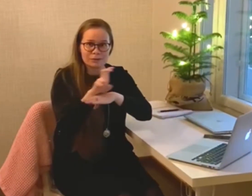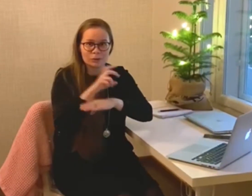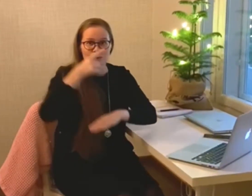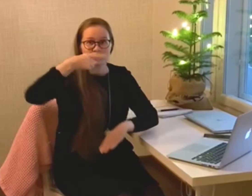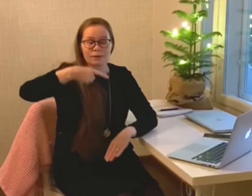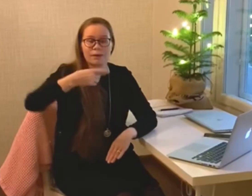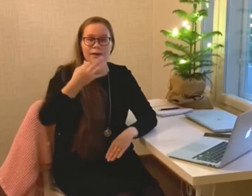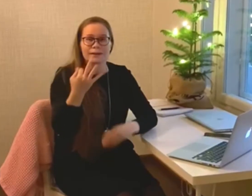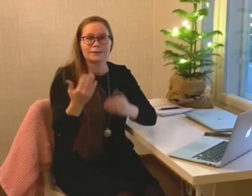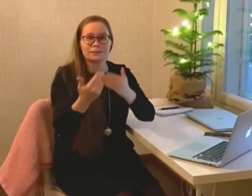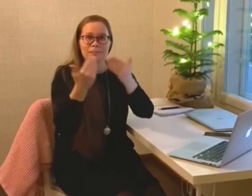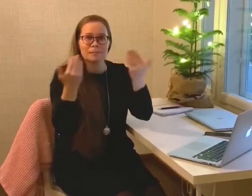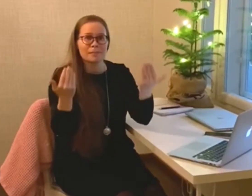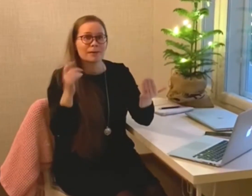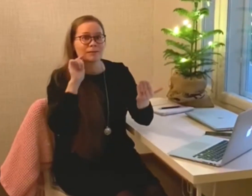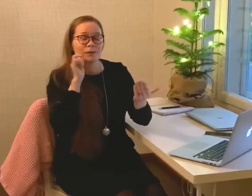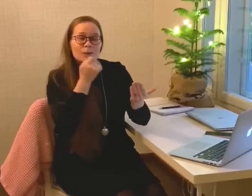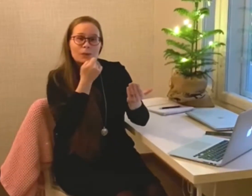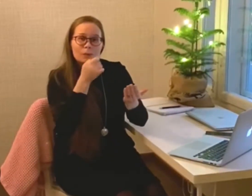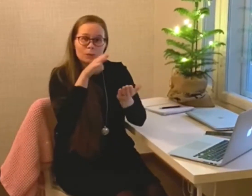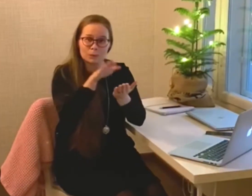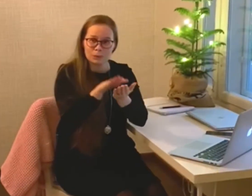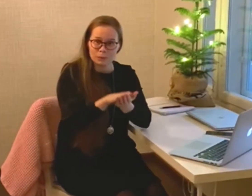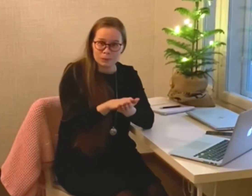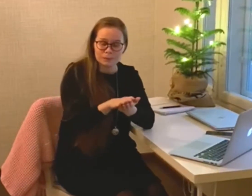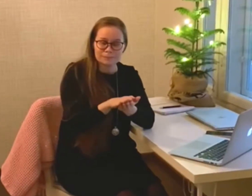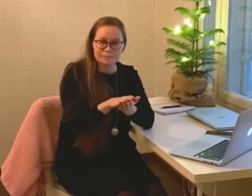Viimeinen päivystys on 18. päivä joulukuuta.